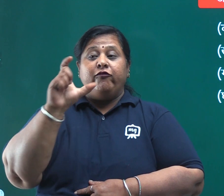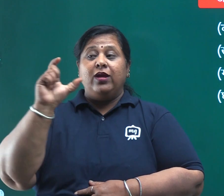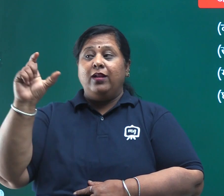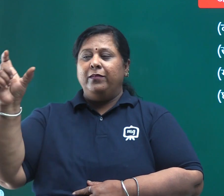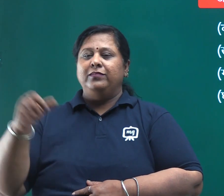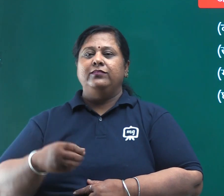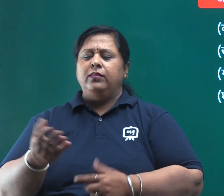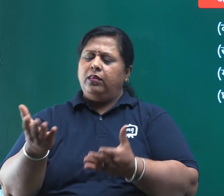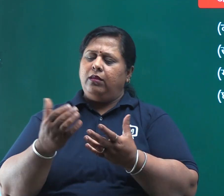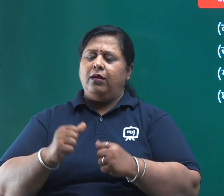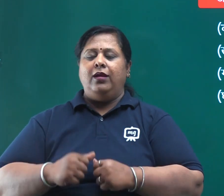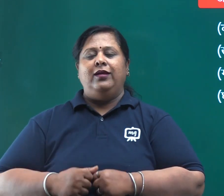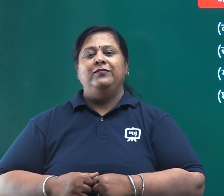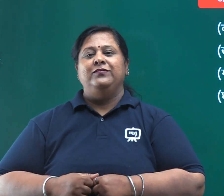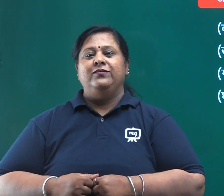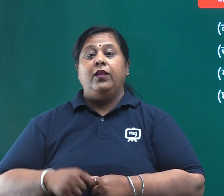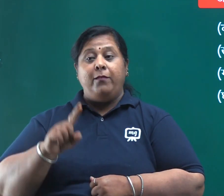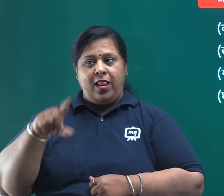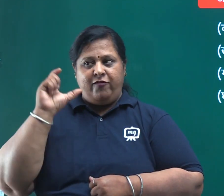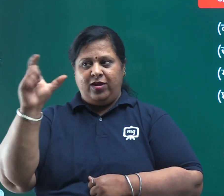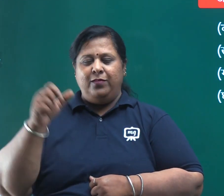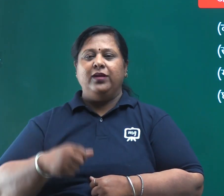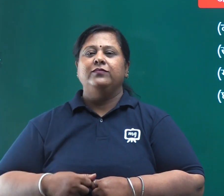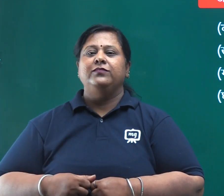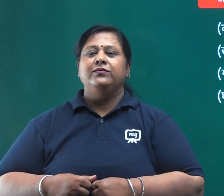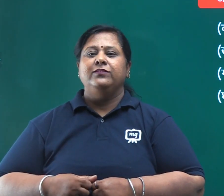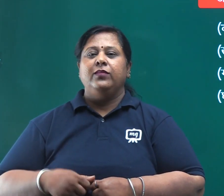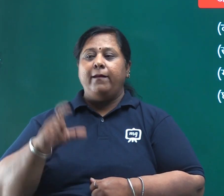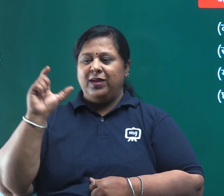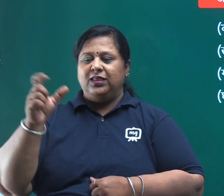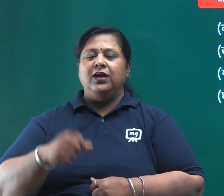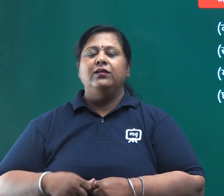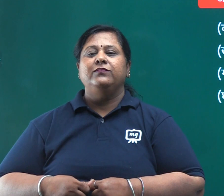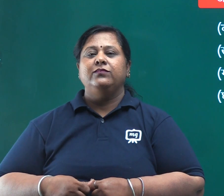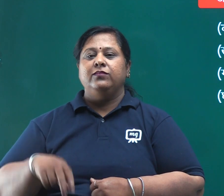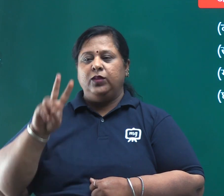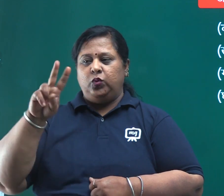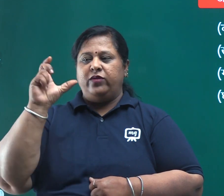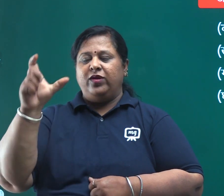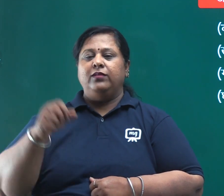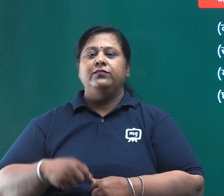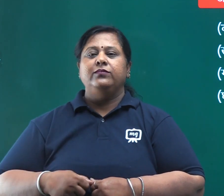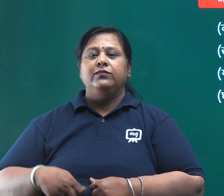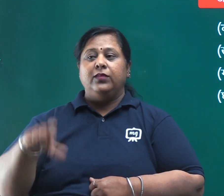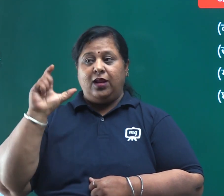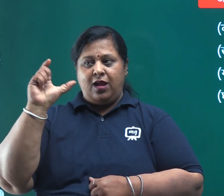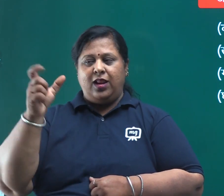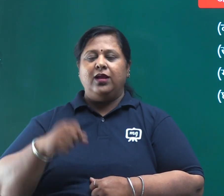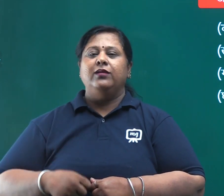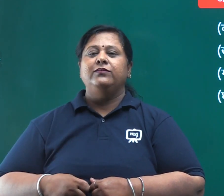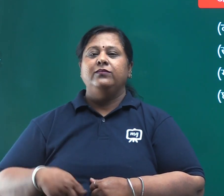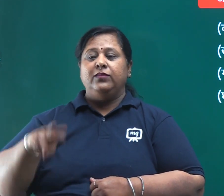विकल्प दिए गए हैं। पहला विकल्प है पत्र का, दूसरा विकल्प कहानी